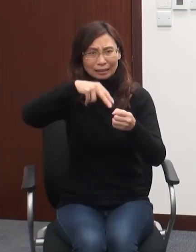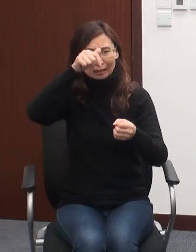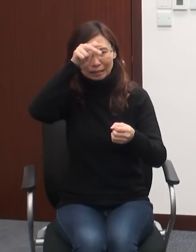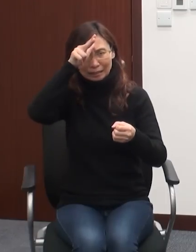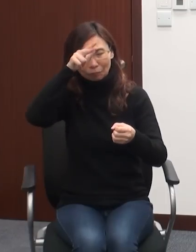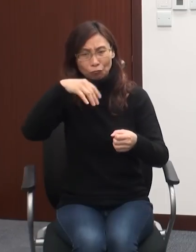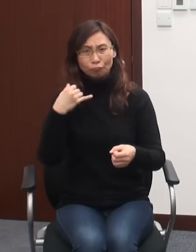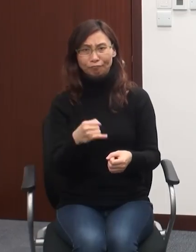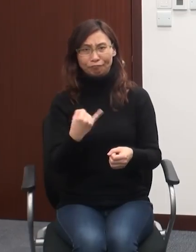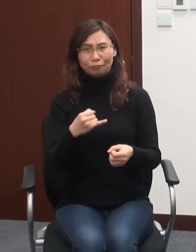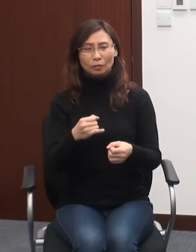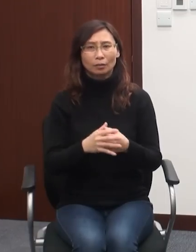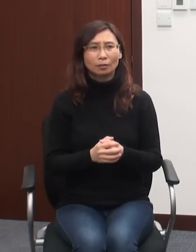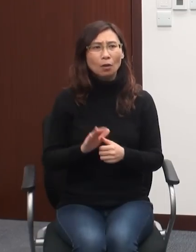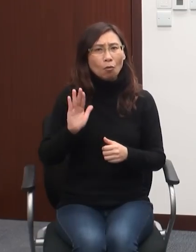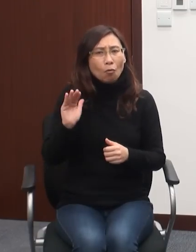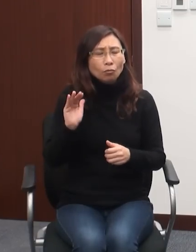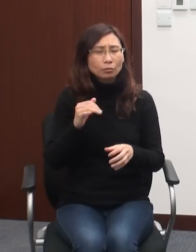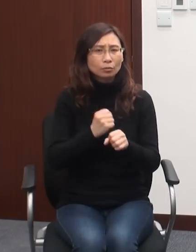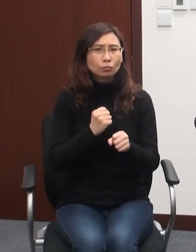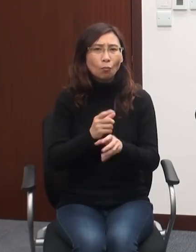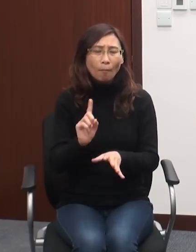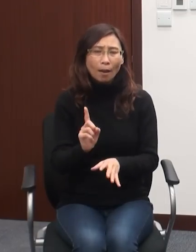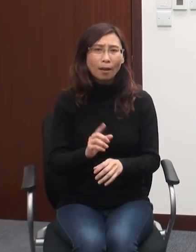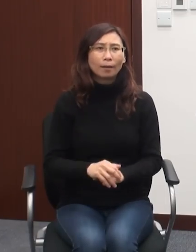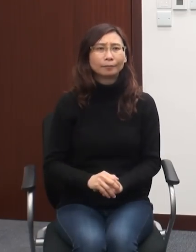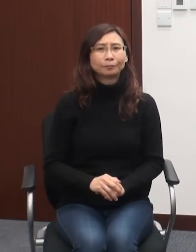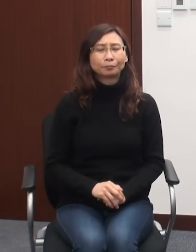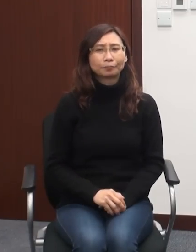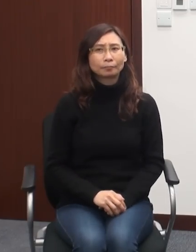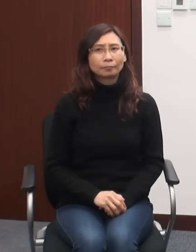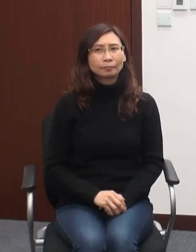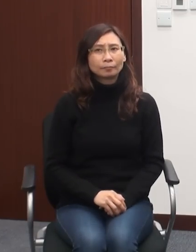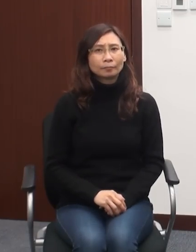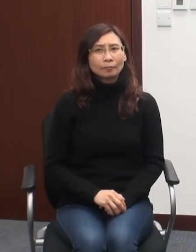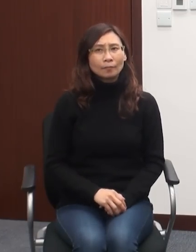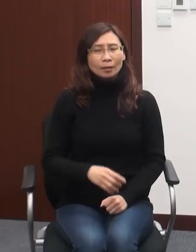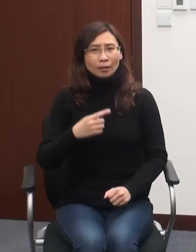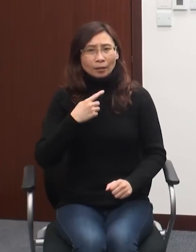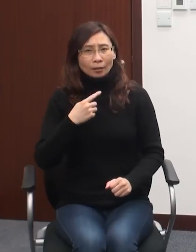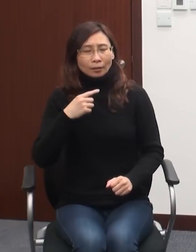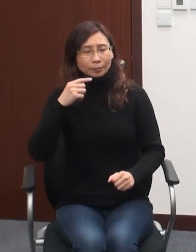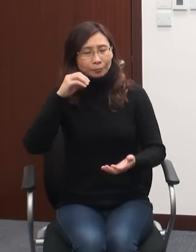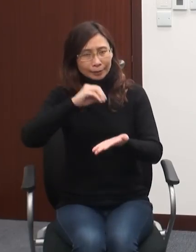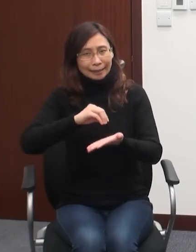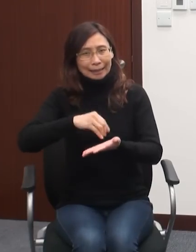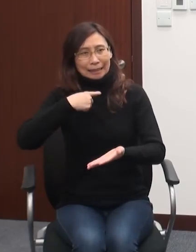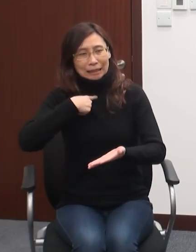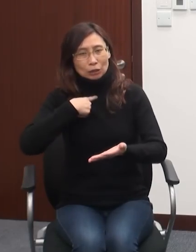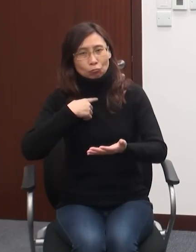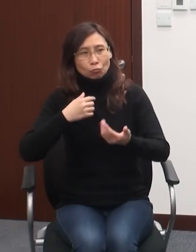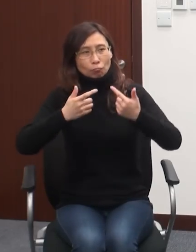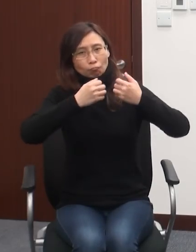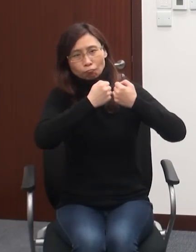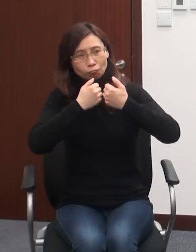翻去轉頭，可以點做咧？其實真係 咁當然係 要抗爭啦，咁拉布又話唔做啦，係咪？